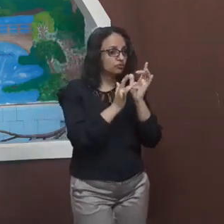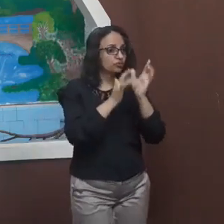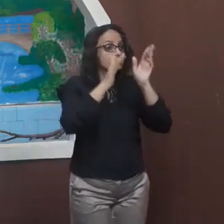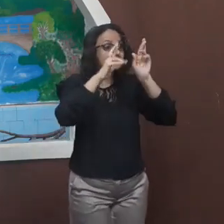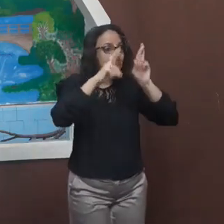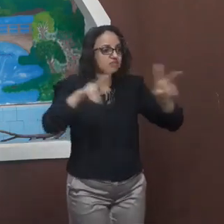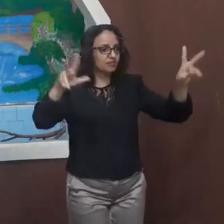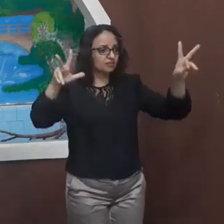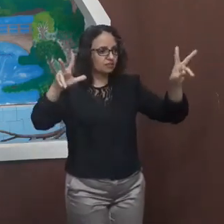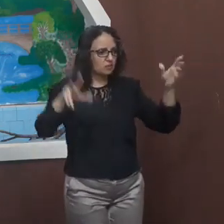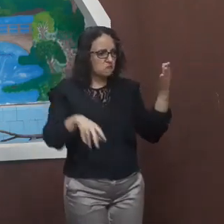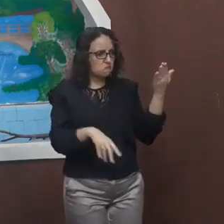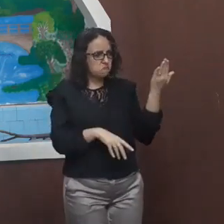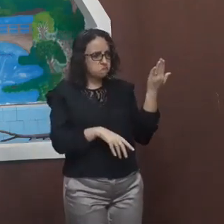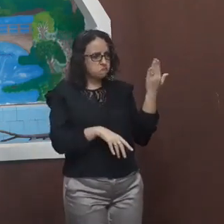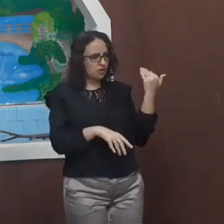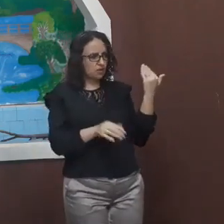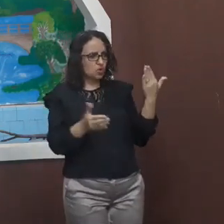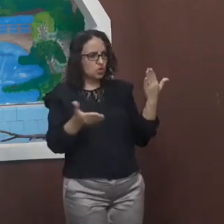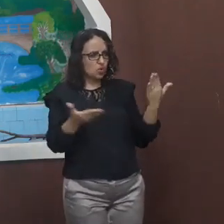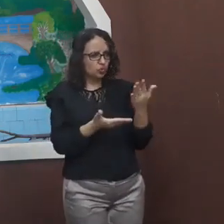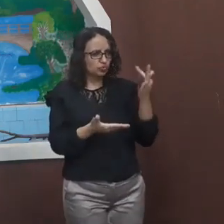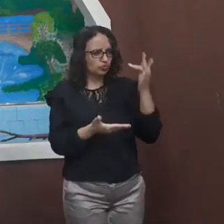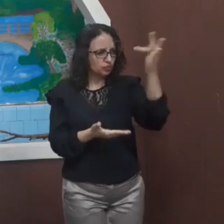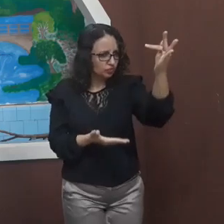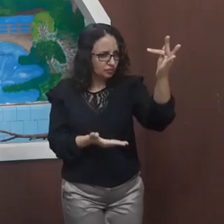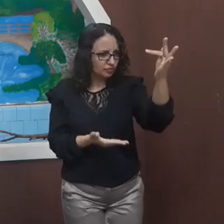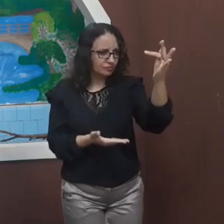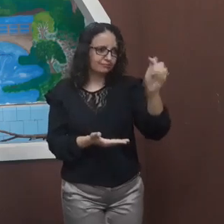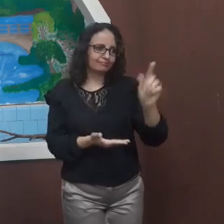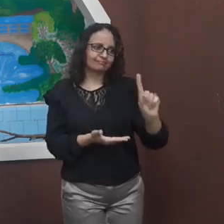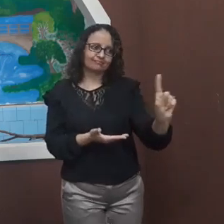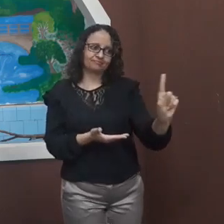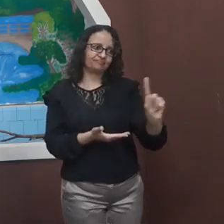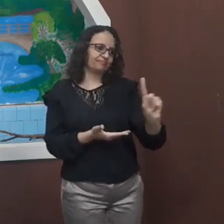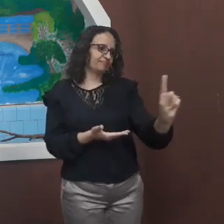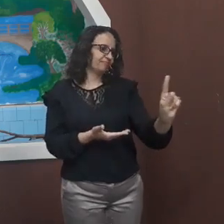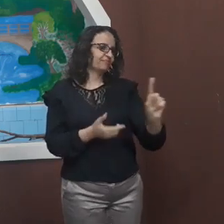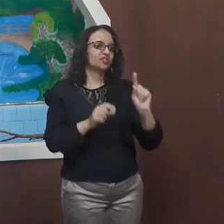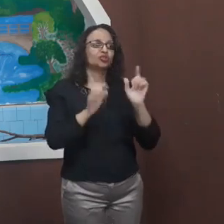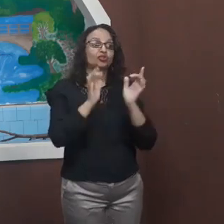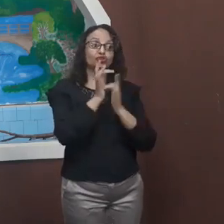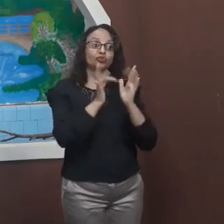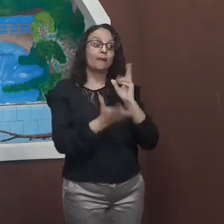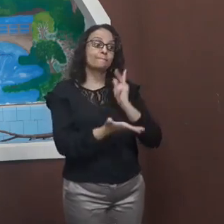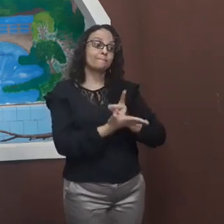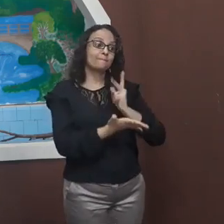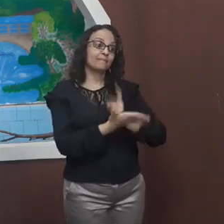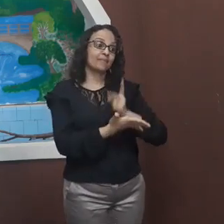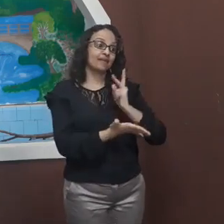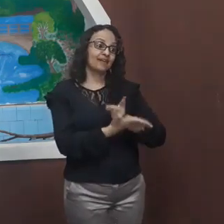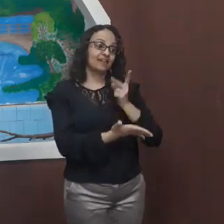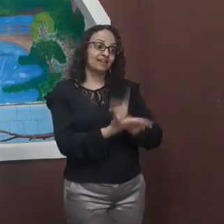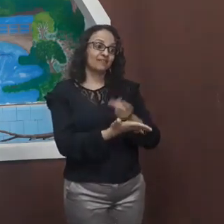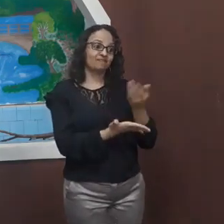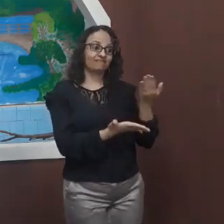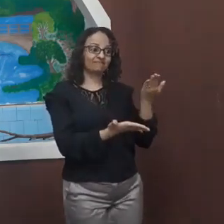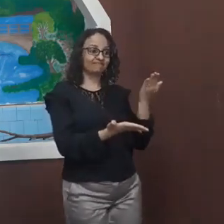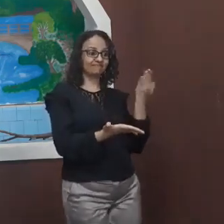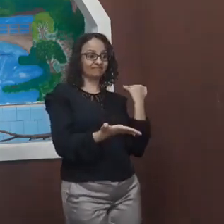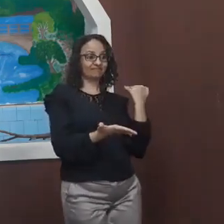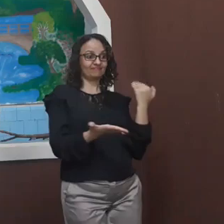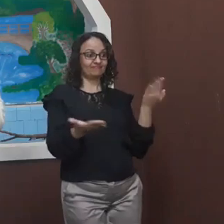hoje e eternamente. É assim que fala? O que fala? É o quê? É o mesmo. É o quê? O